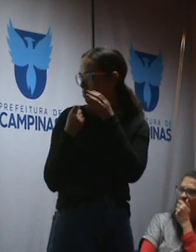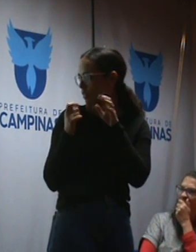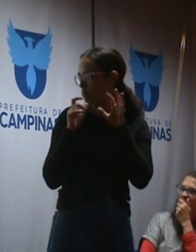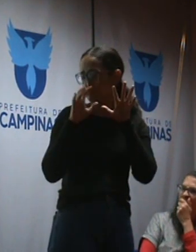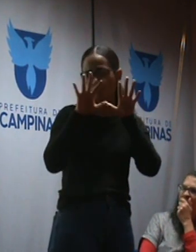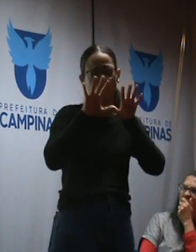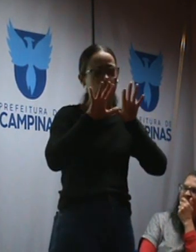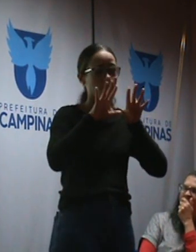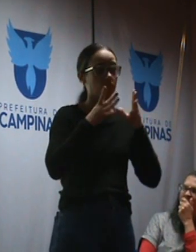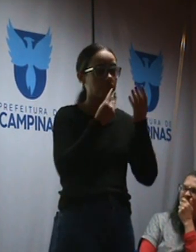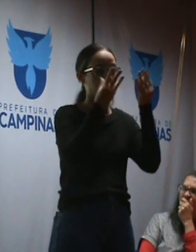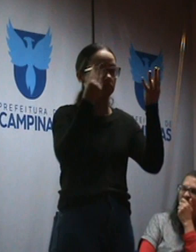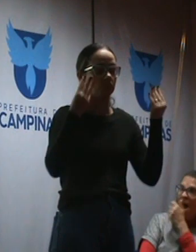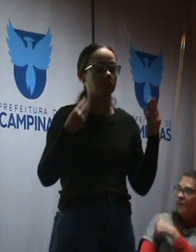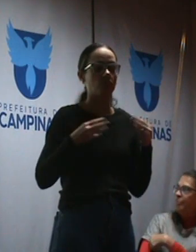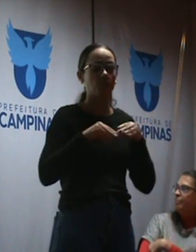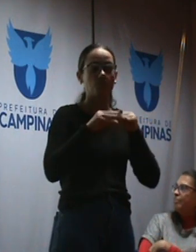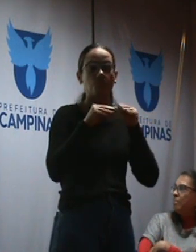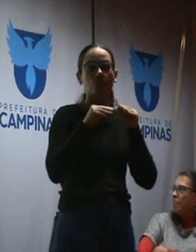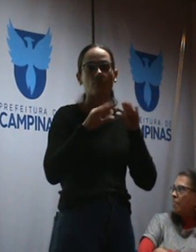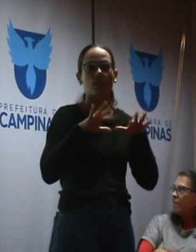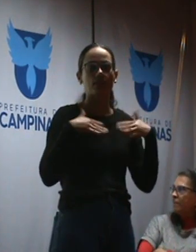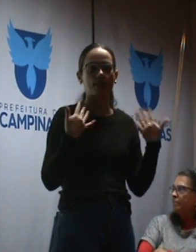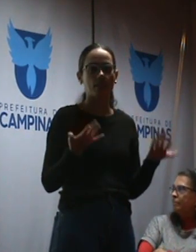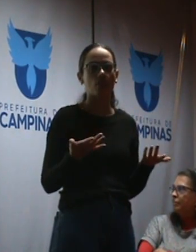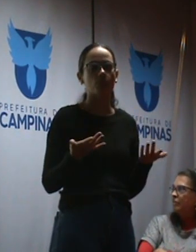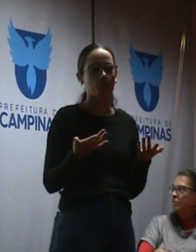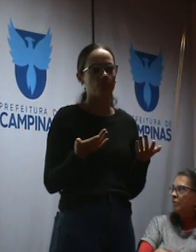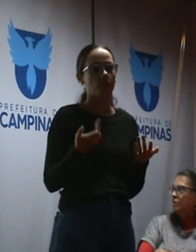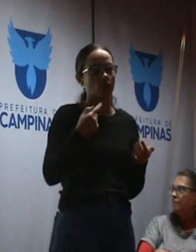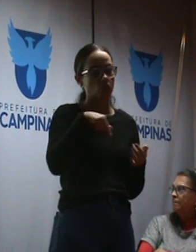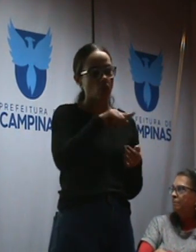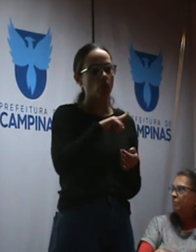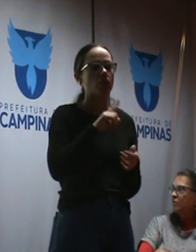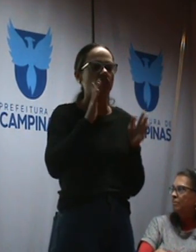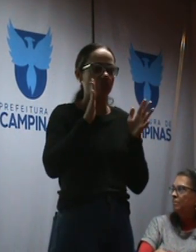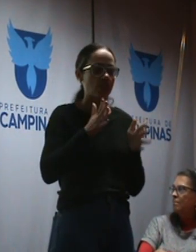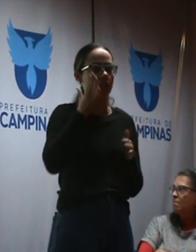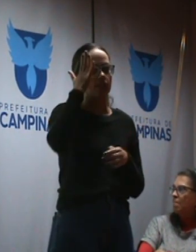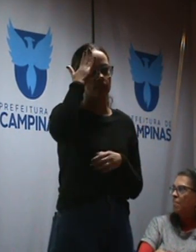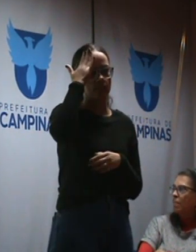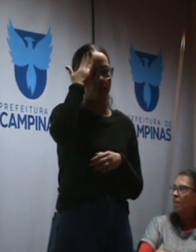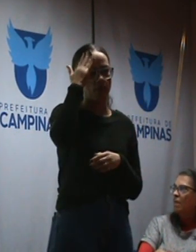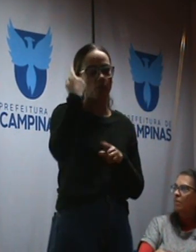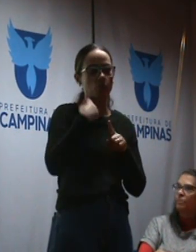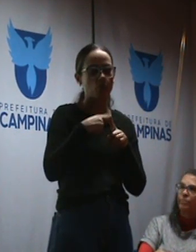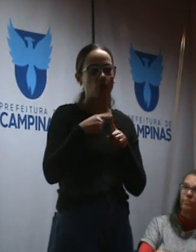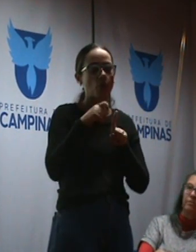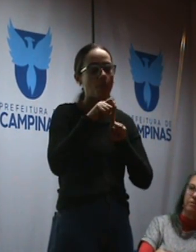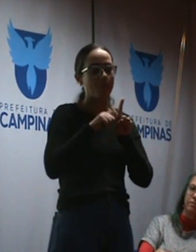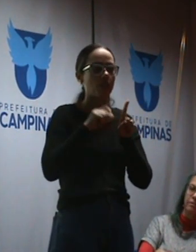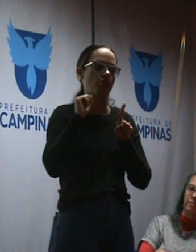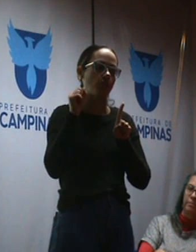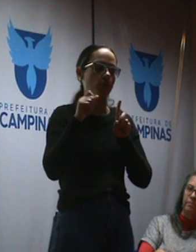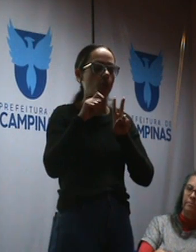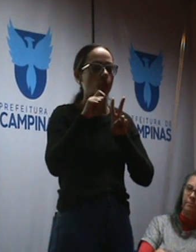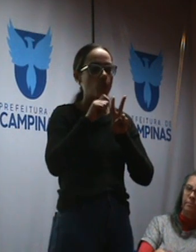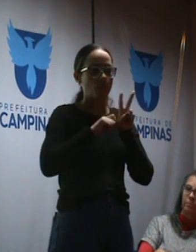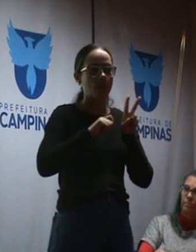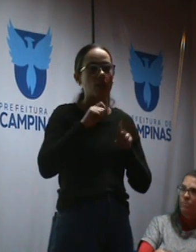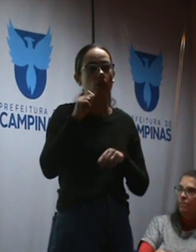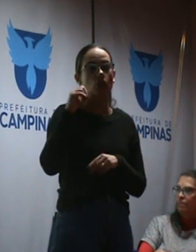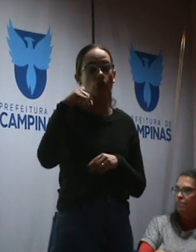uma concentração grande. Isso está bem compatível com o esperado, que a gente espera que abril e maio sejam de fato os